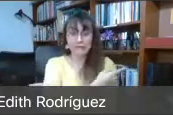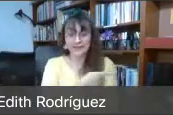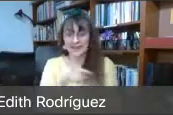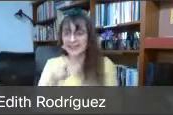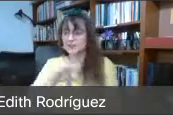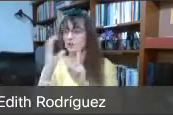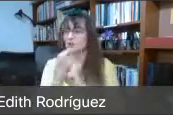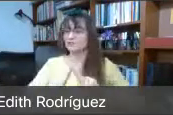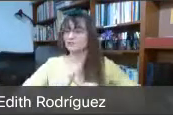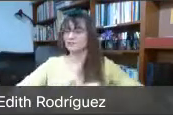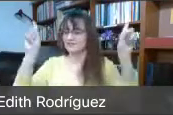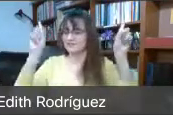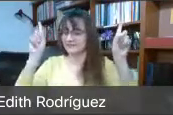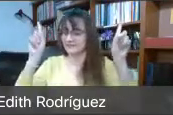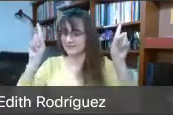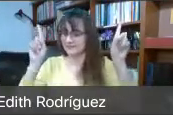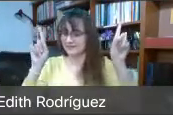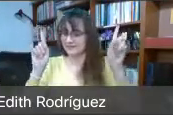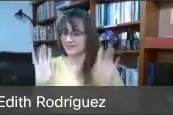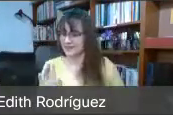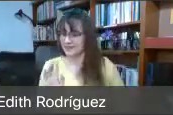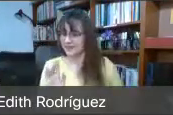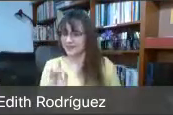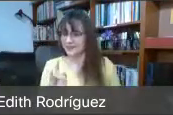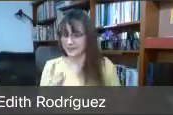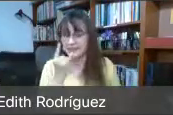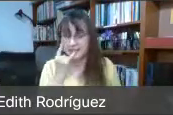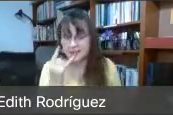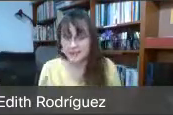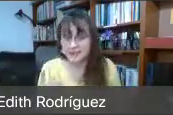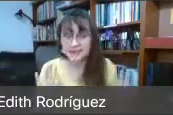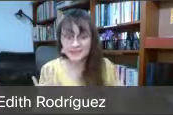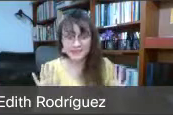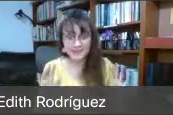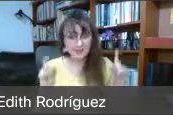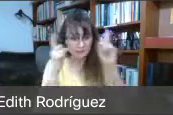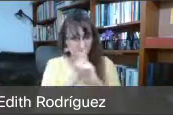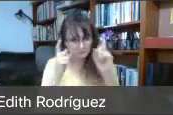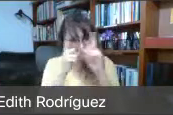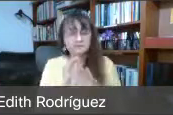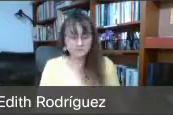chistes que para nosotros los sordos no significa nada porque es un aspecto muy cultural